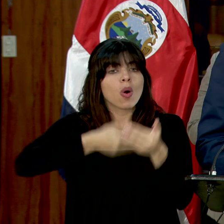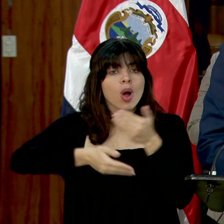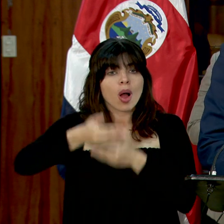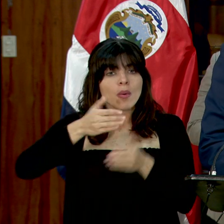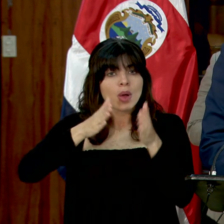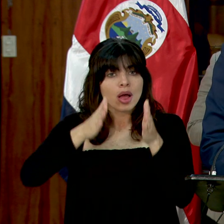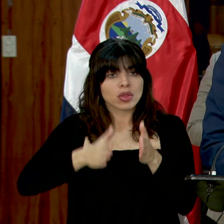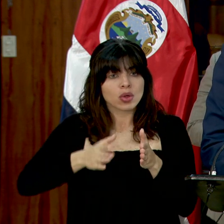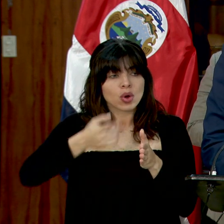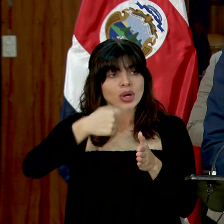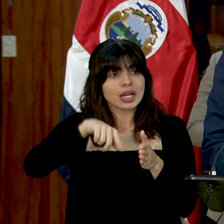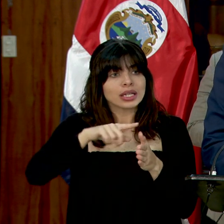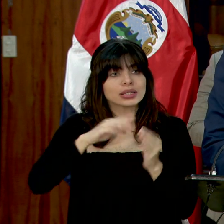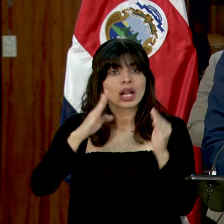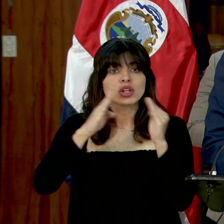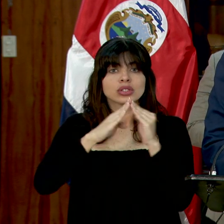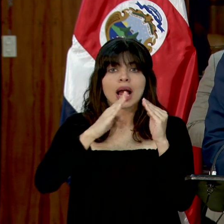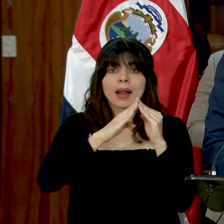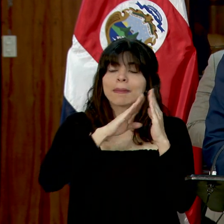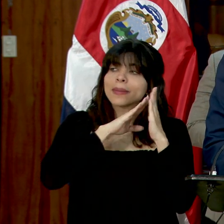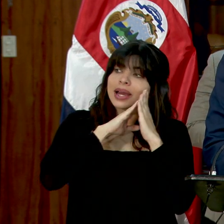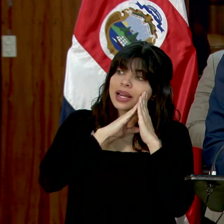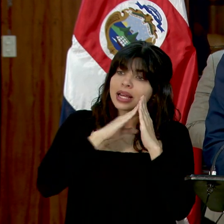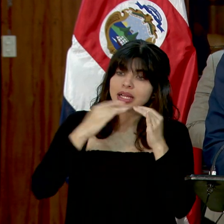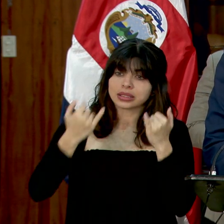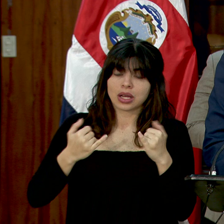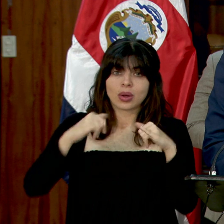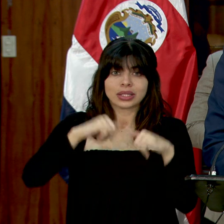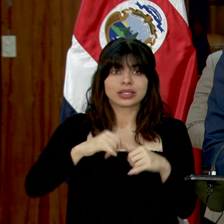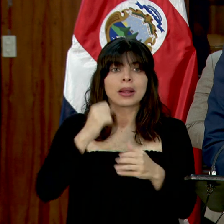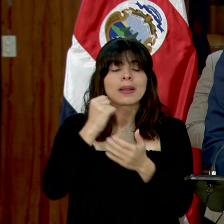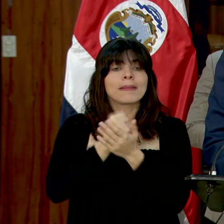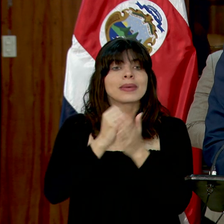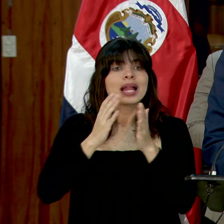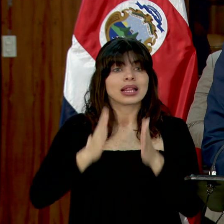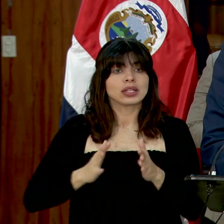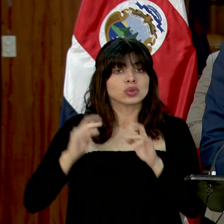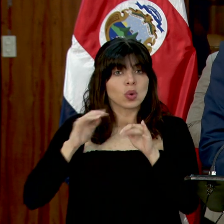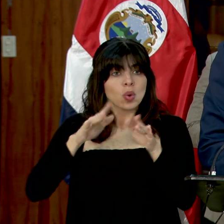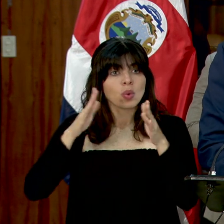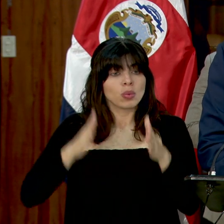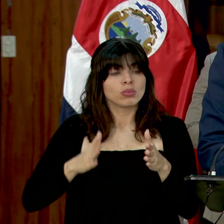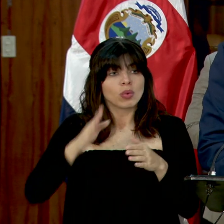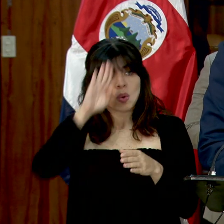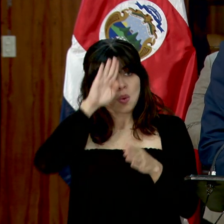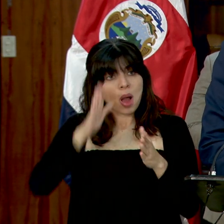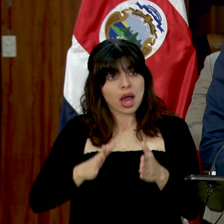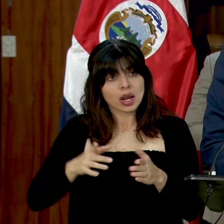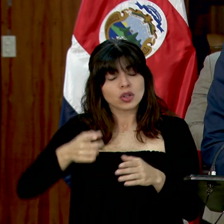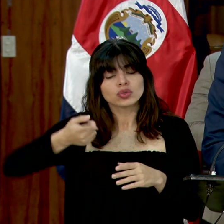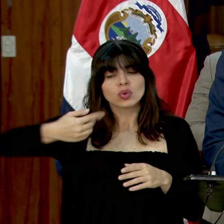colaboradores en los albergues en donde se encuentran los migrantes cubanos, han estado trabajando de manera